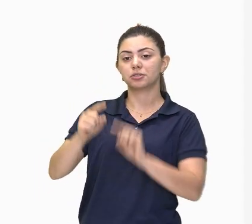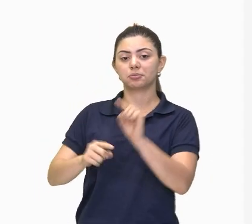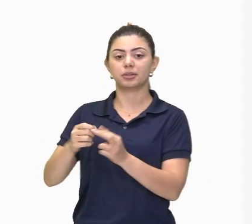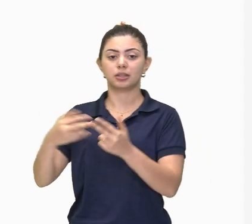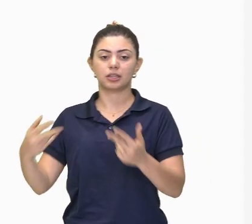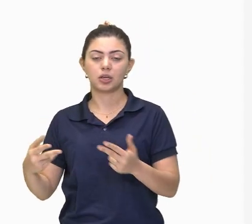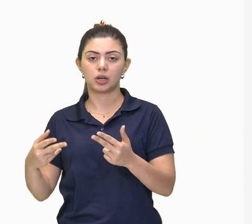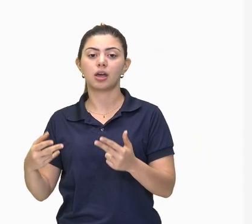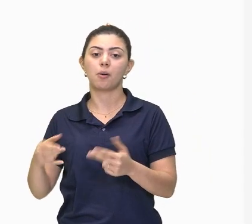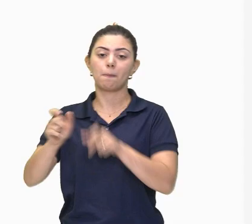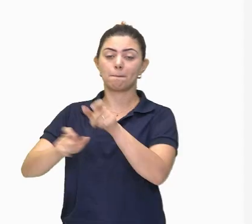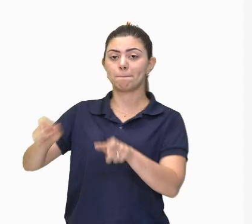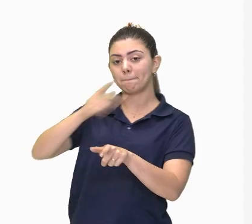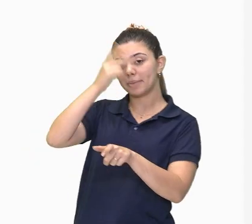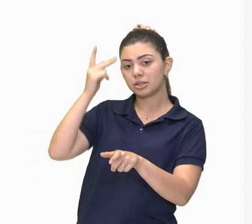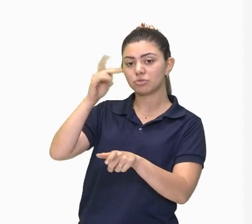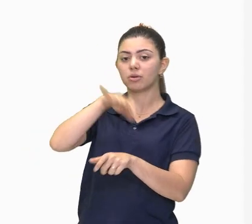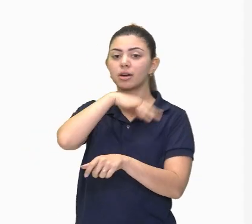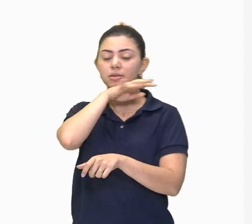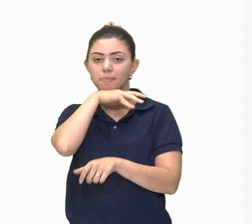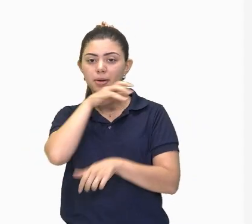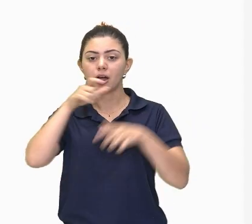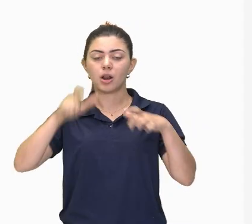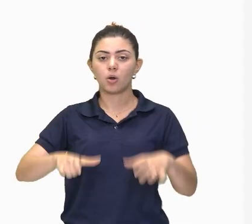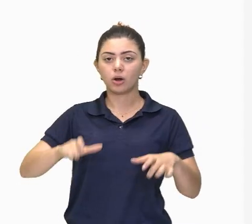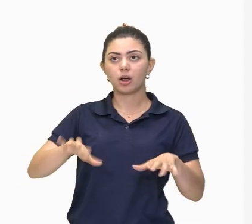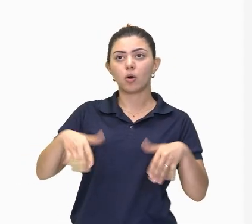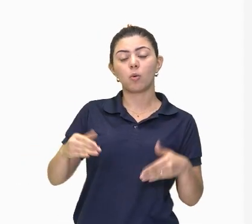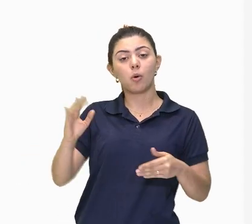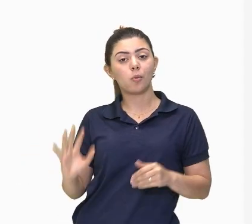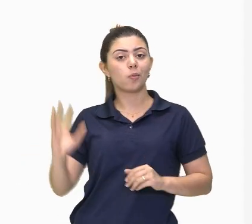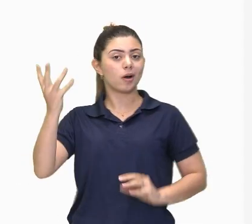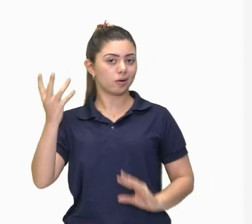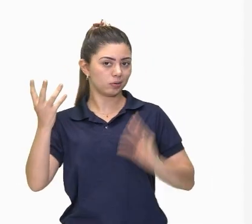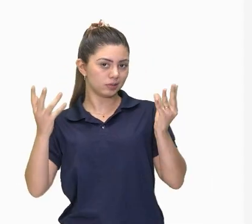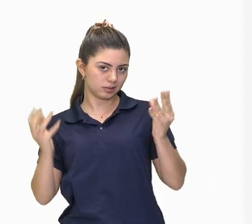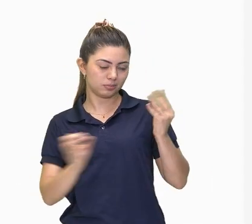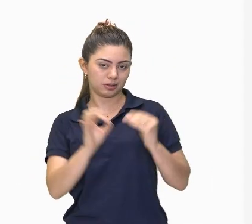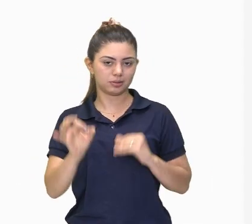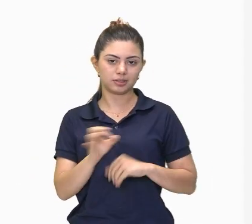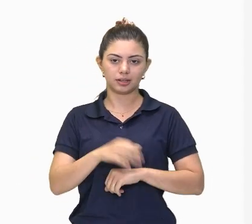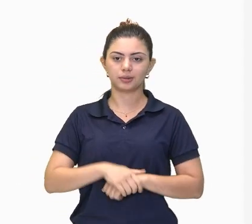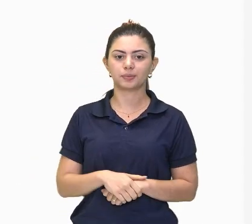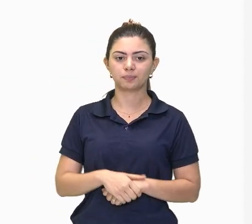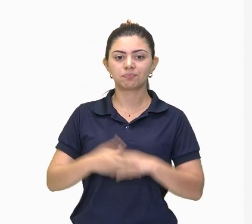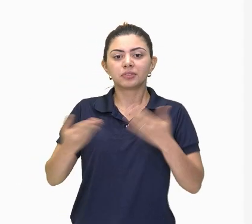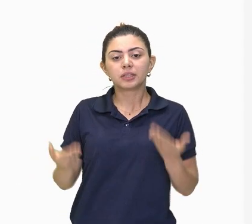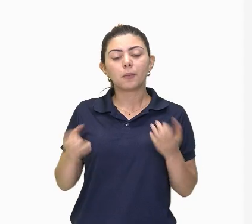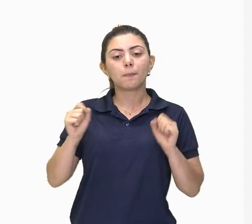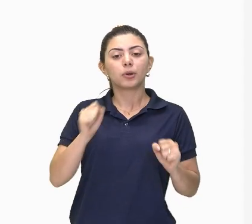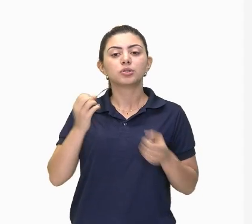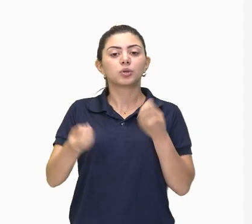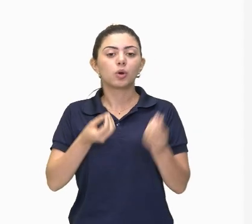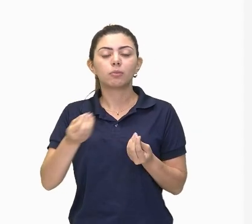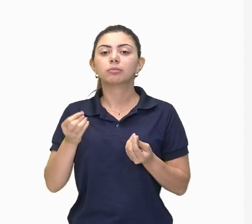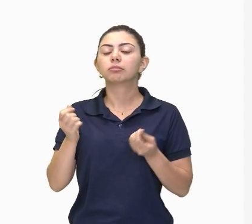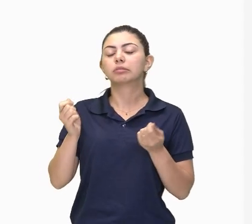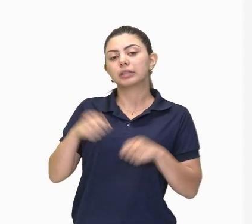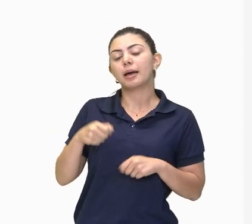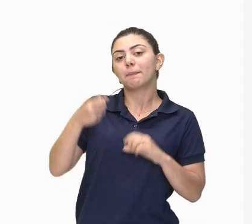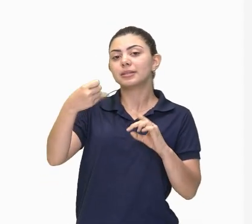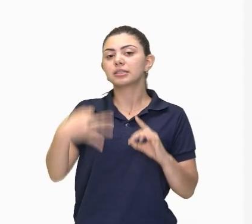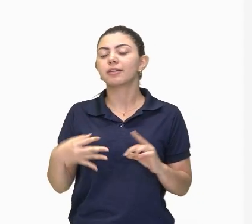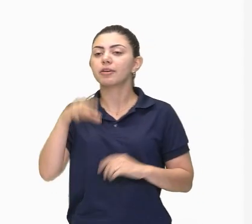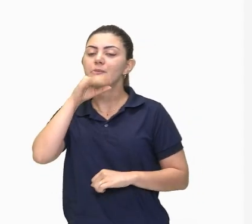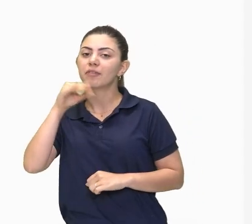um objeto, seja pessoa, seja animal, lugar ou situação. Isso pode ser feito pela fala